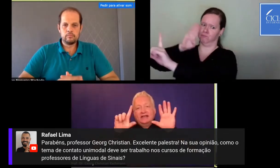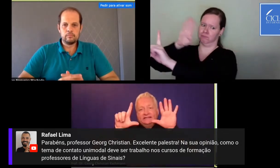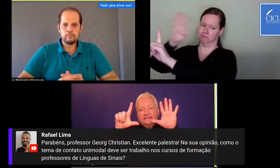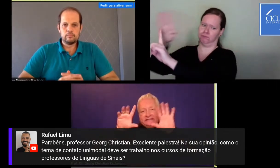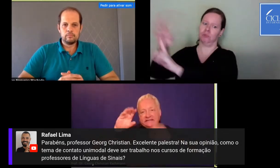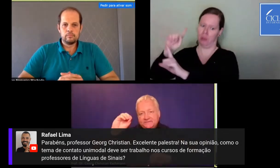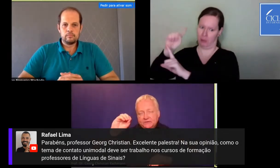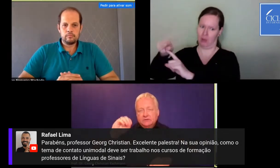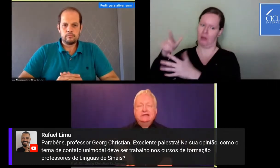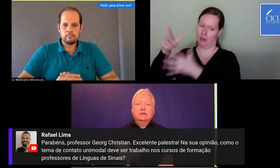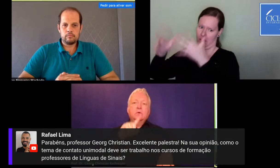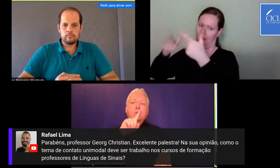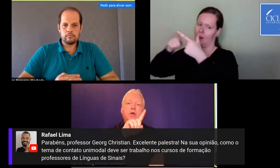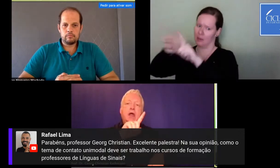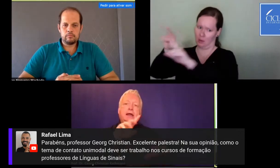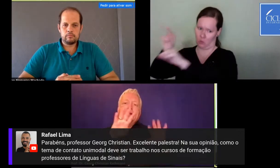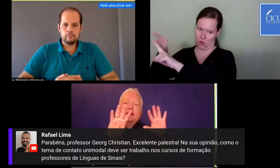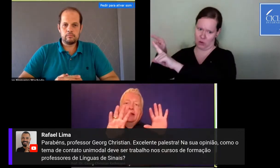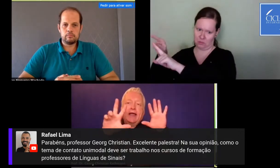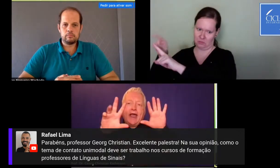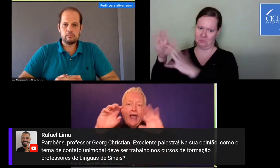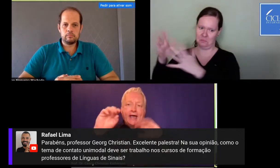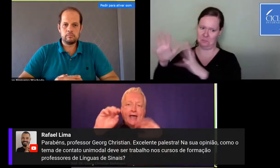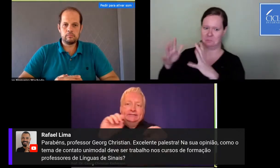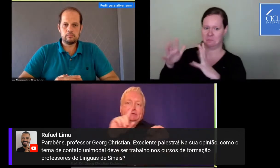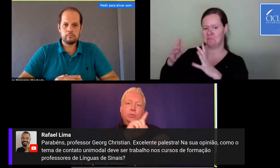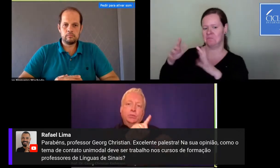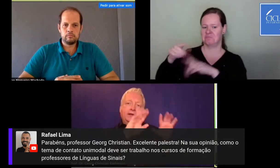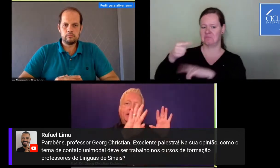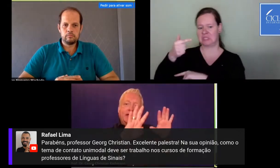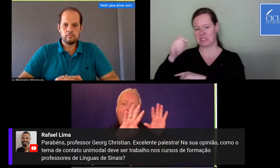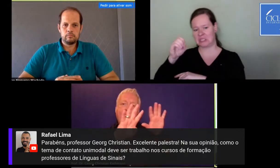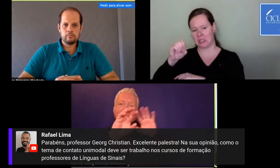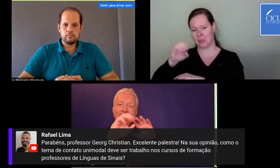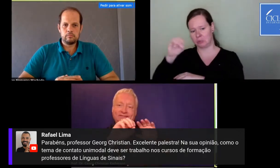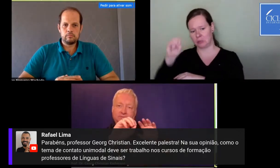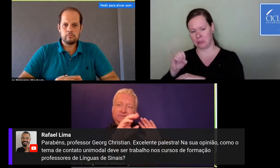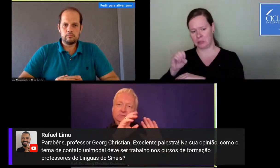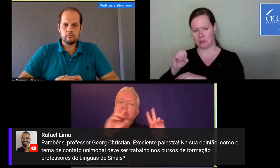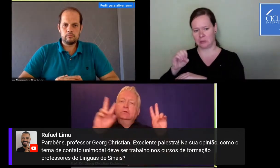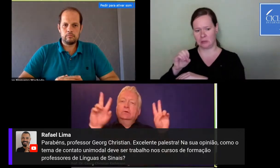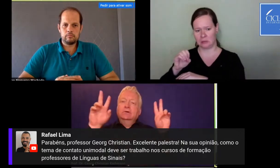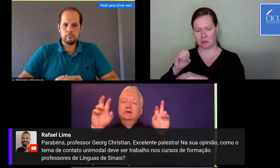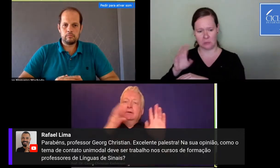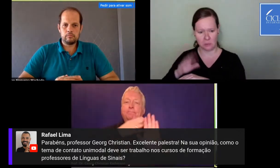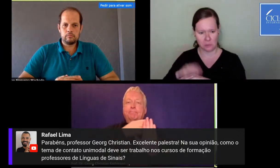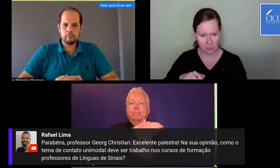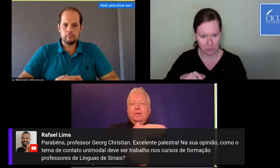acho que é uma língua como outra qualquer.